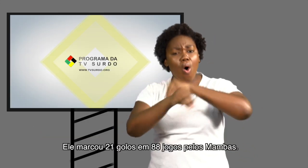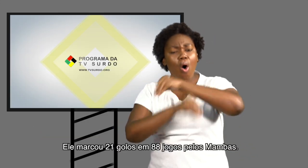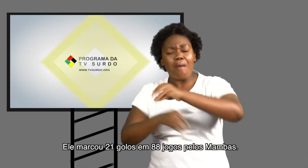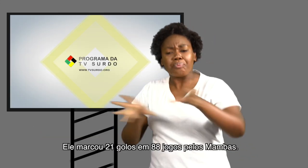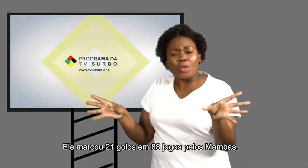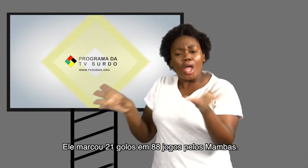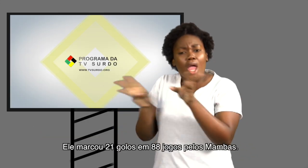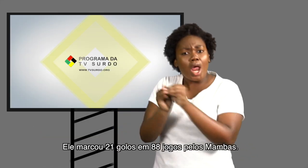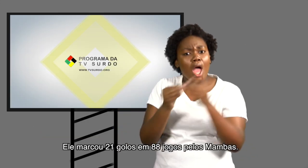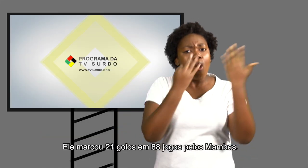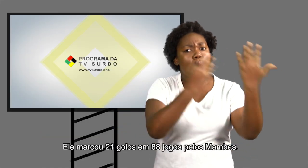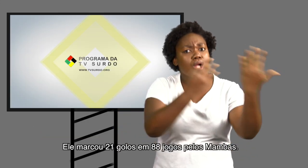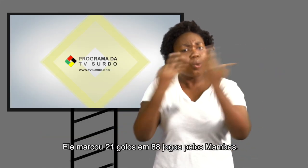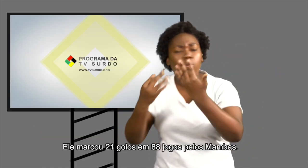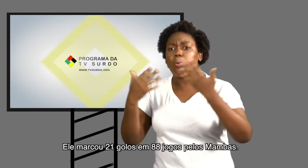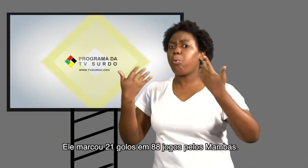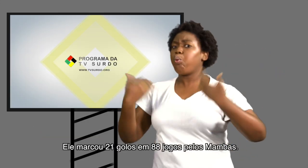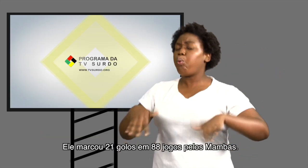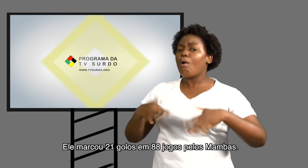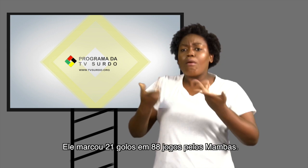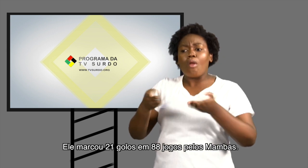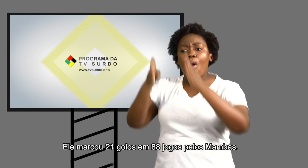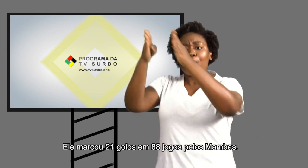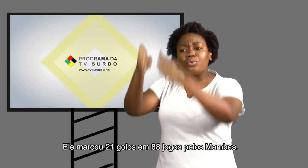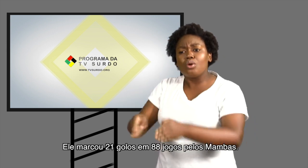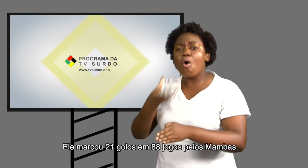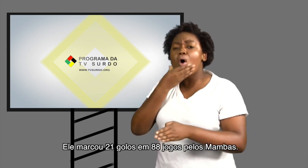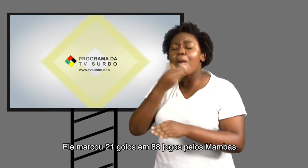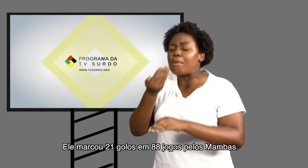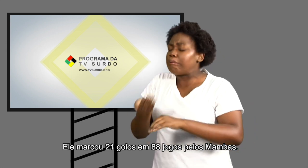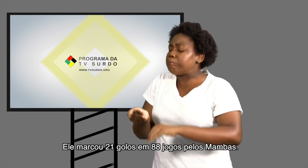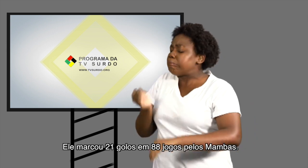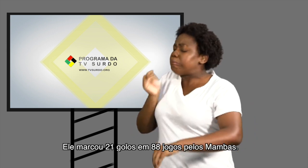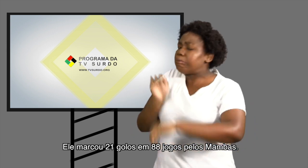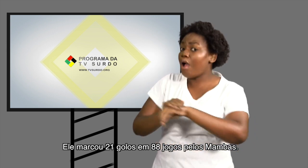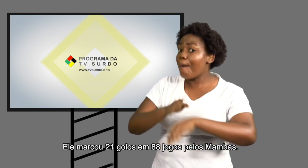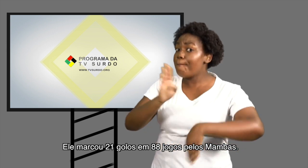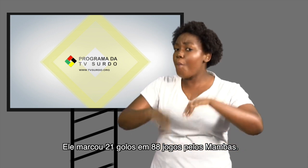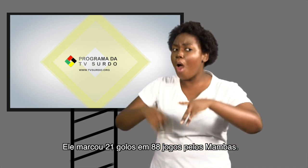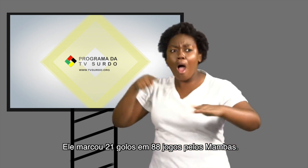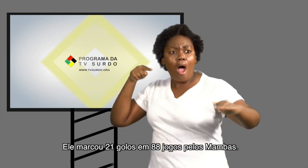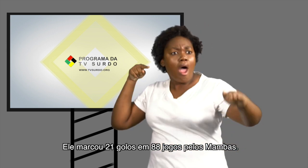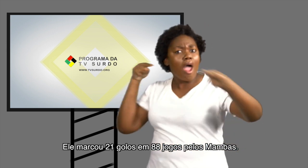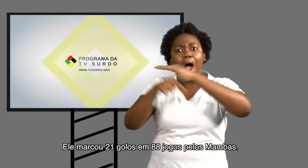Ele marcou 21 golos em 88 jogos pela Seleção.